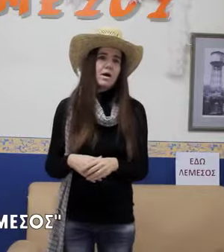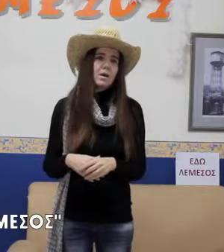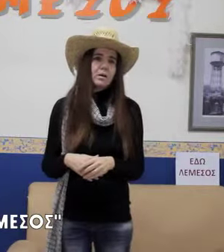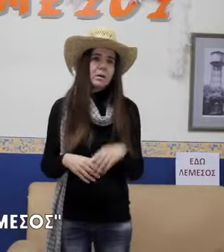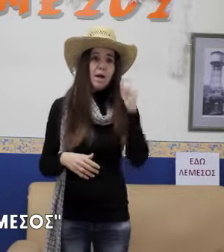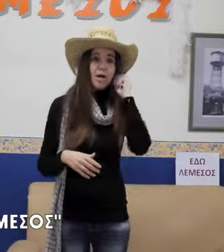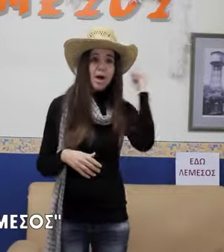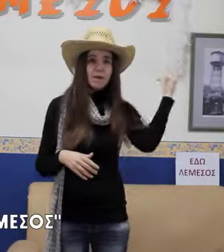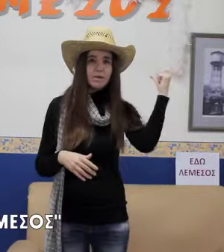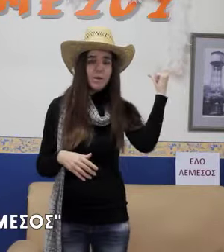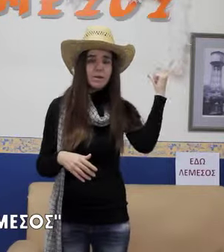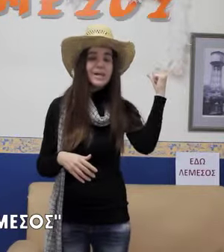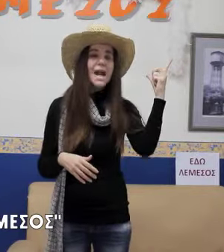Εκδήλωση Κανταδόρων